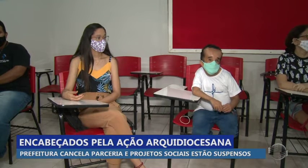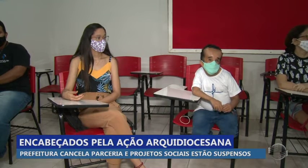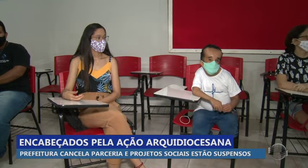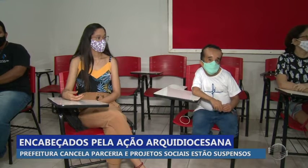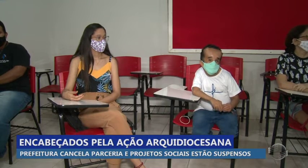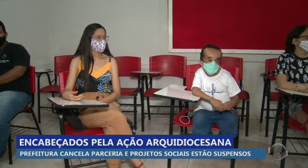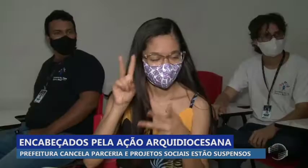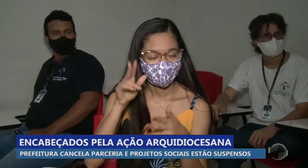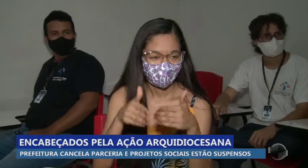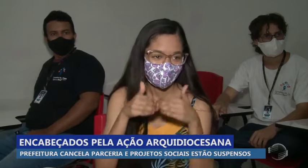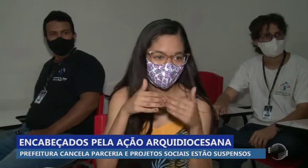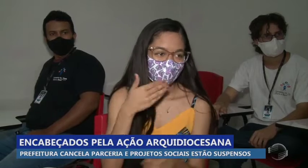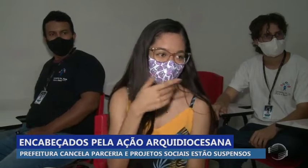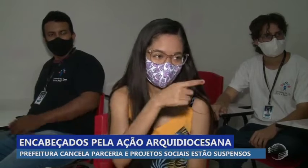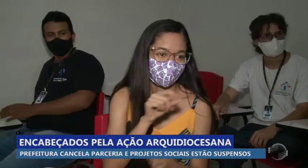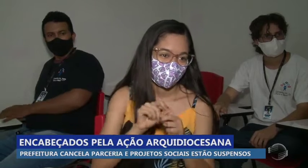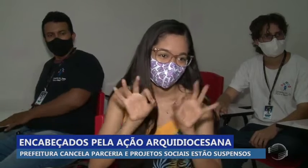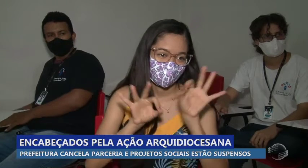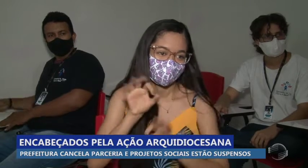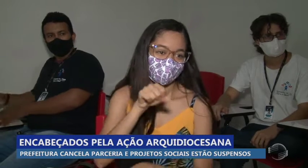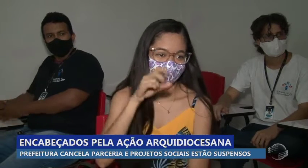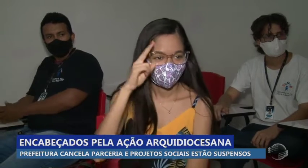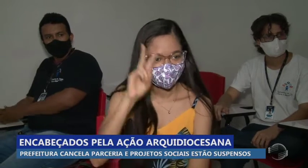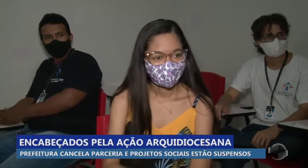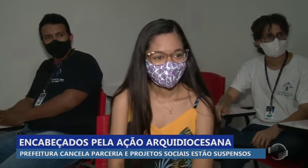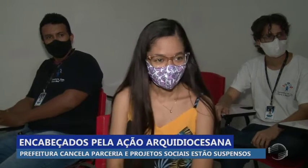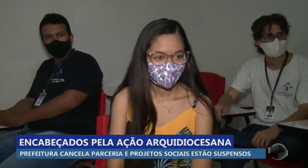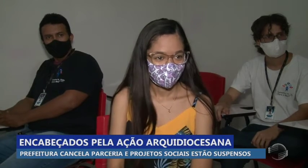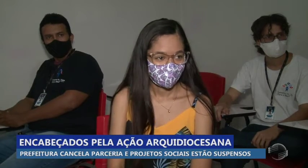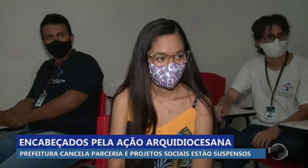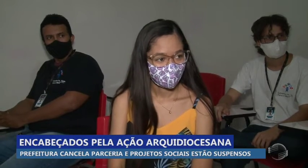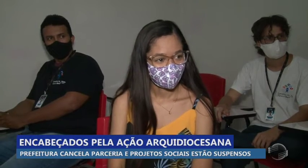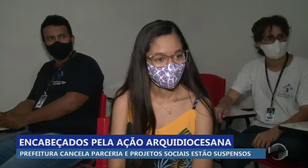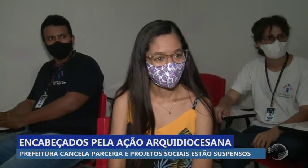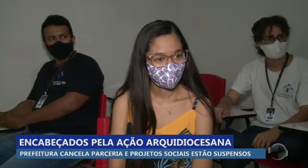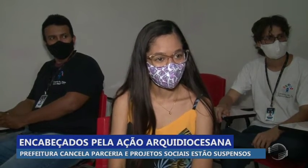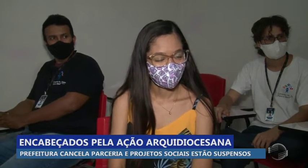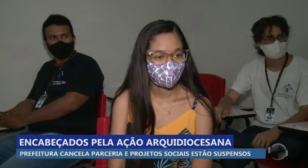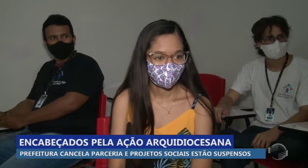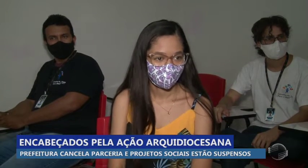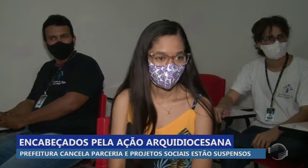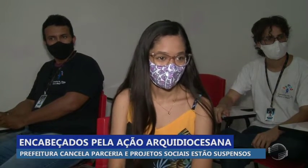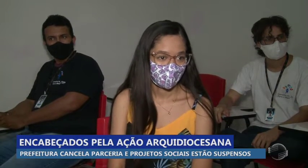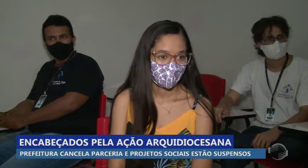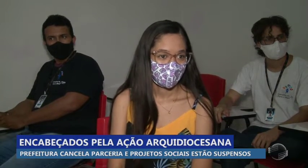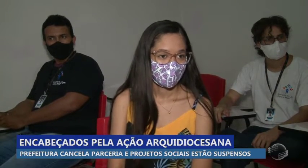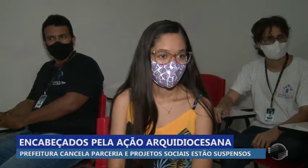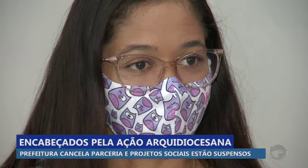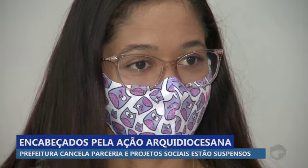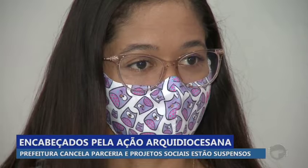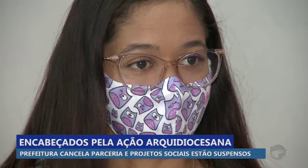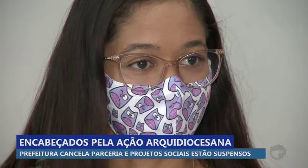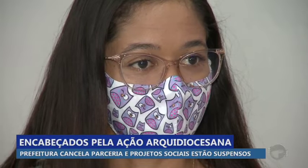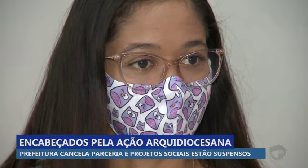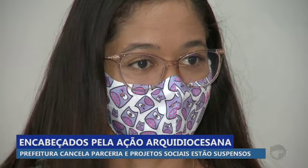para concursos públicos. Hoje, ela finaliza o curso técnico de nutrição no IFP e lamenta o fim da parceria com a Prefeitura.